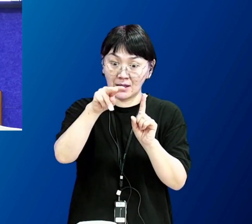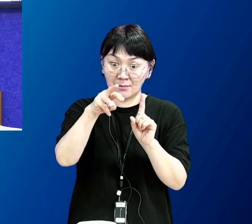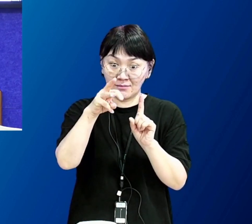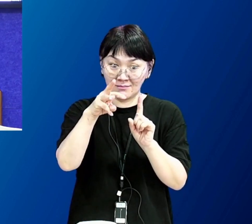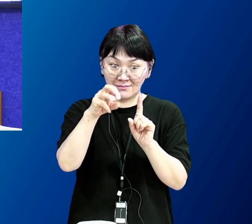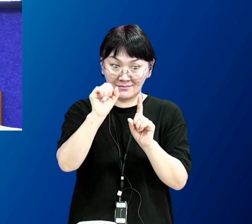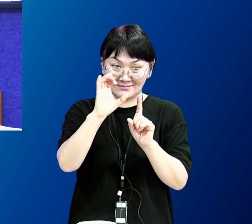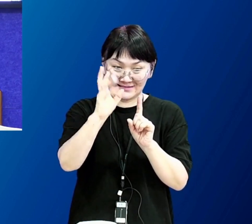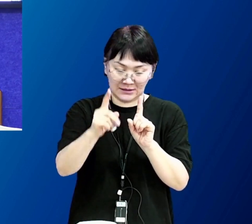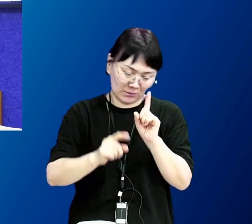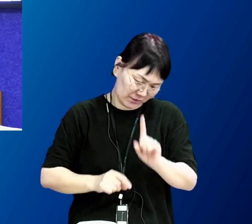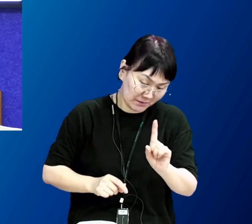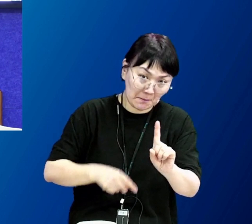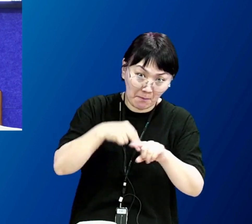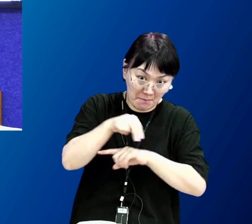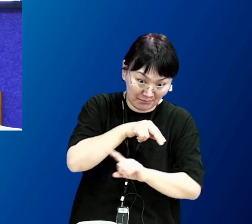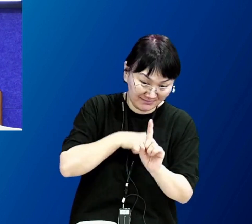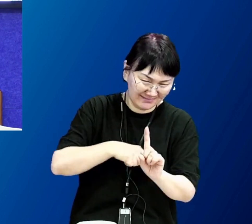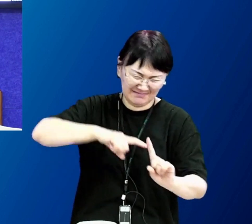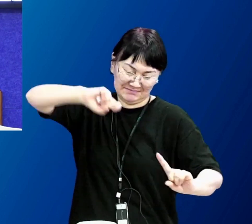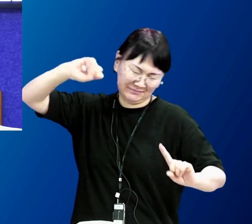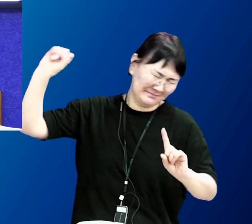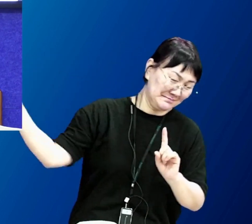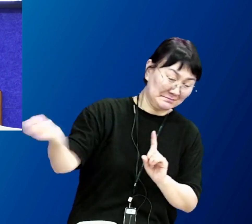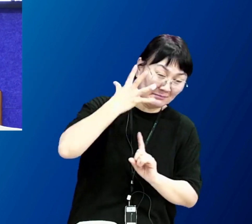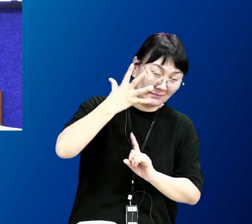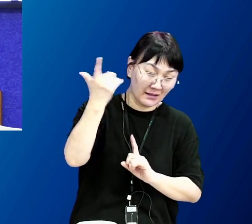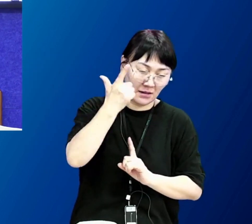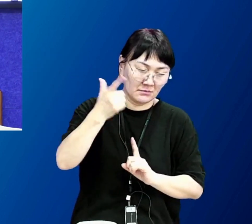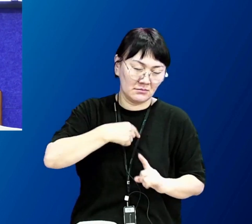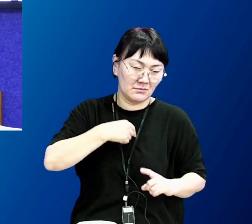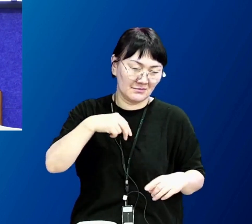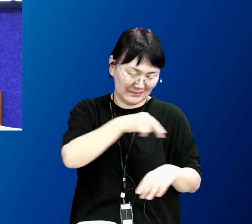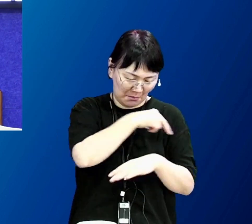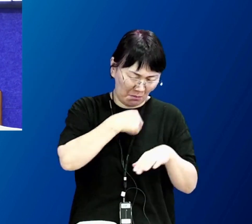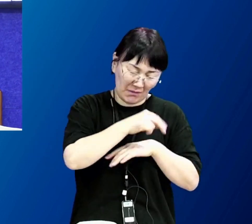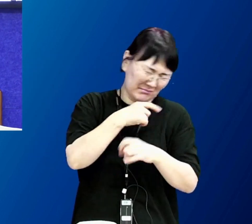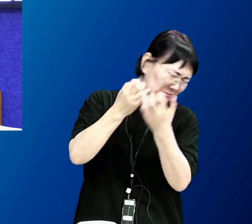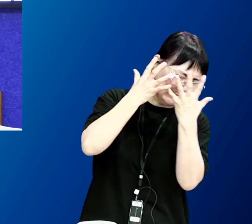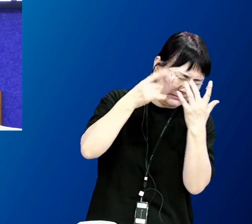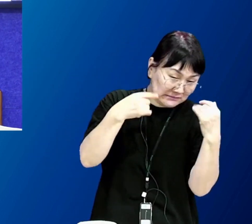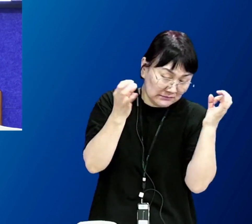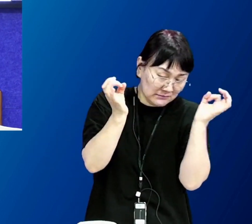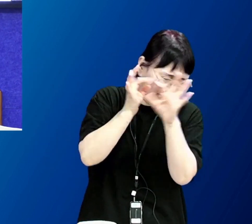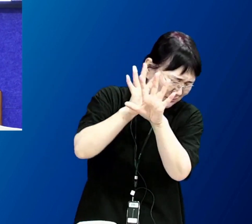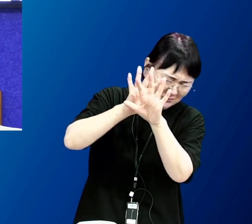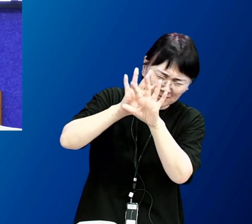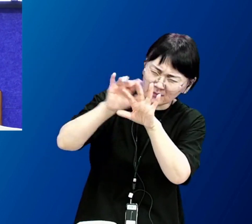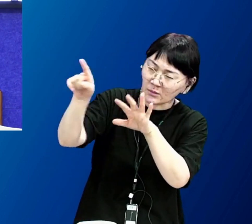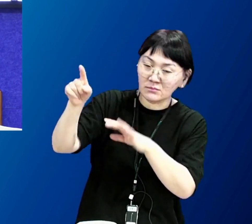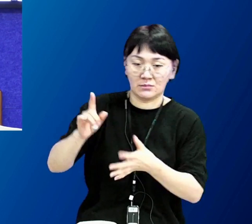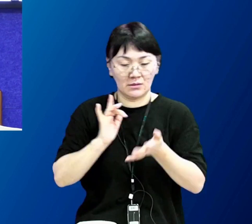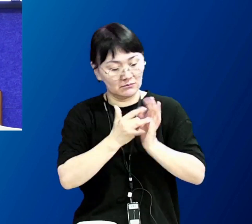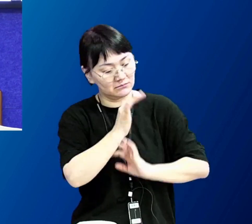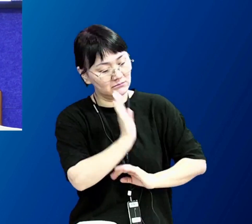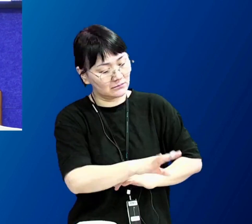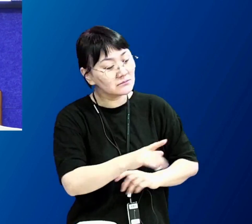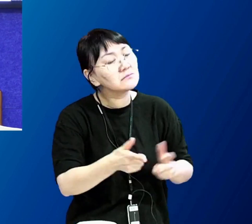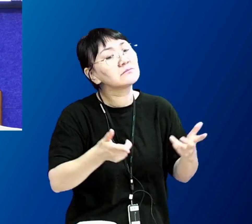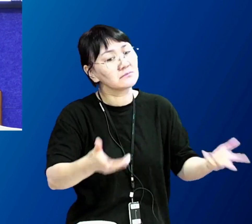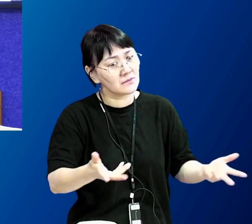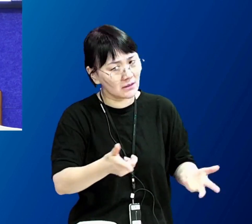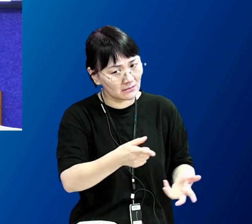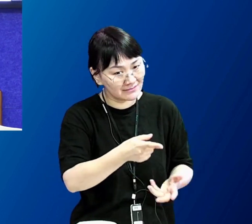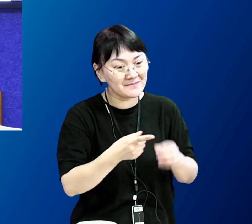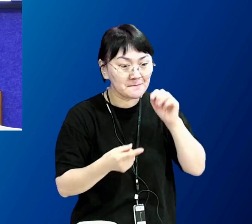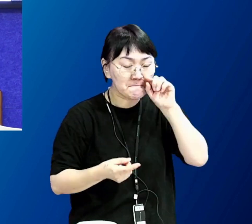хархаа байдаг. Тэр үед эзэн үзэгдлэр гарч ирдэг биз? Тэгэхэд Паулд тэгж хэлсэн. Тэр үед нэр нь Саул байсан. Паул юу гэсэн